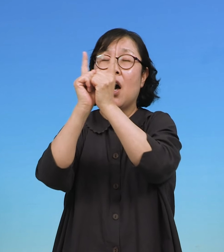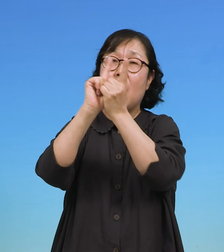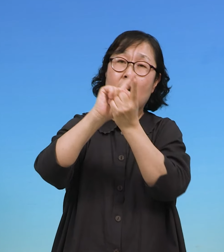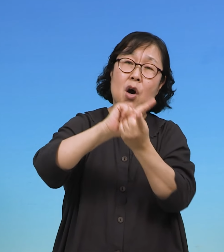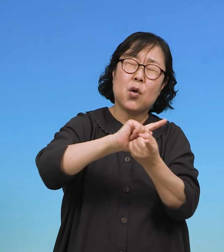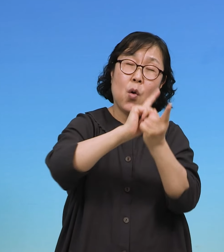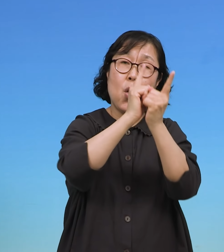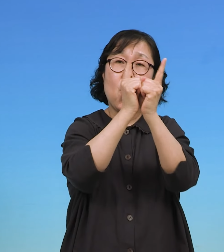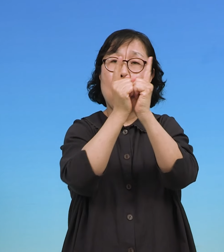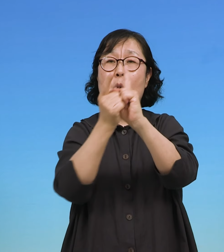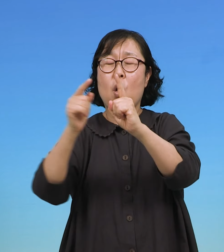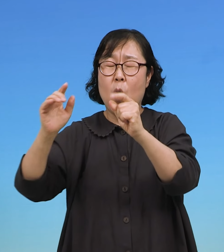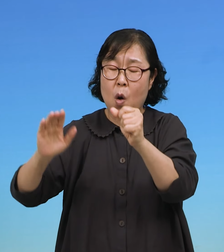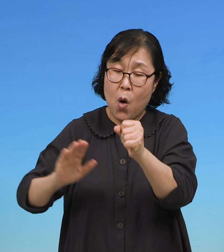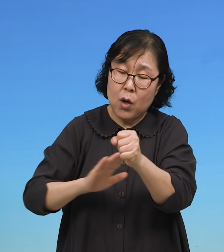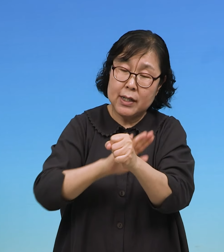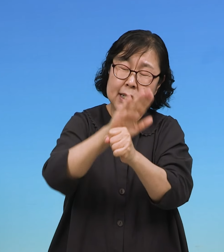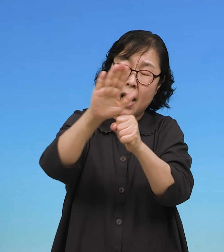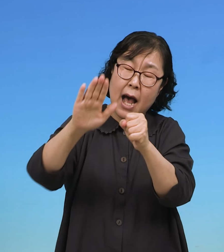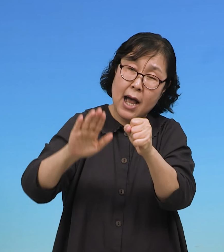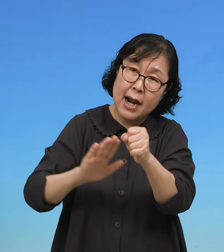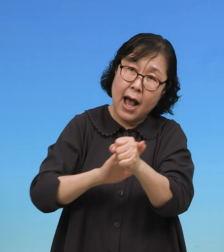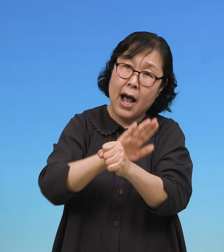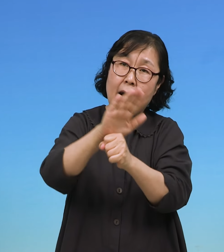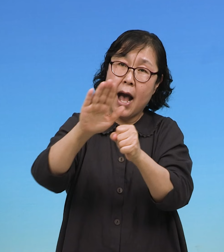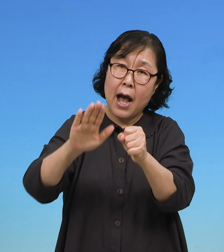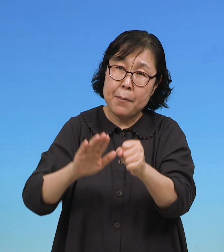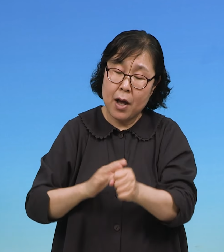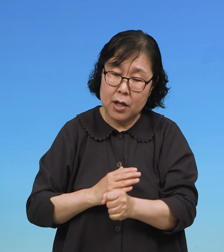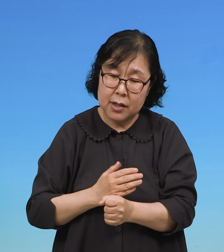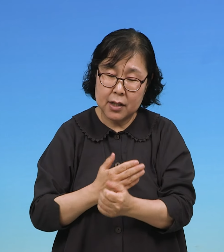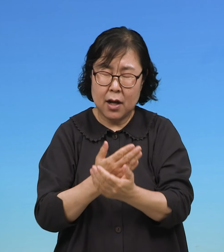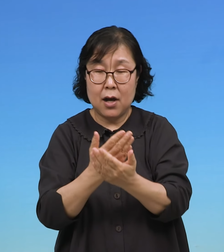서로 사랑하면서